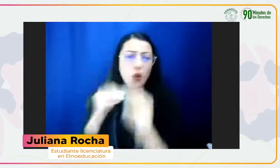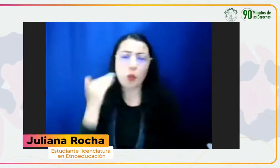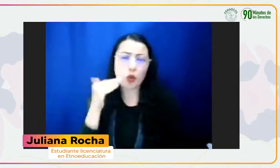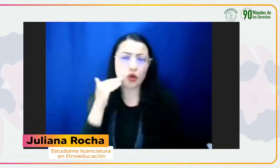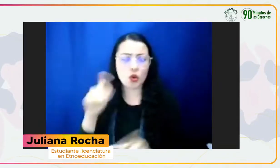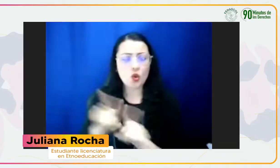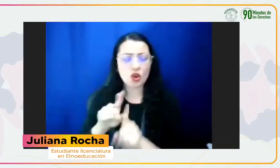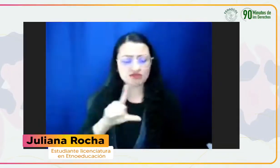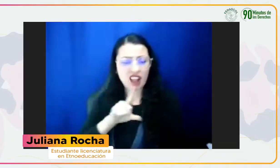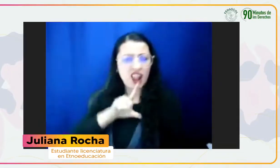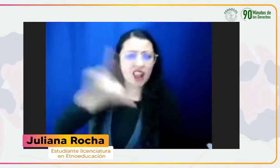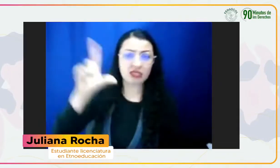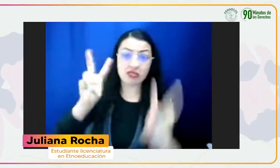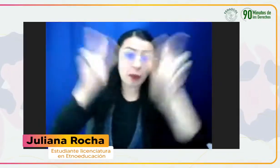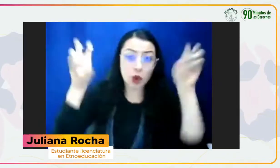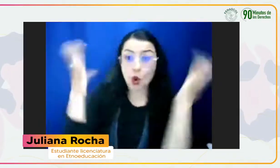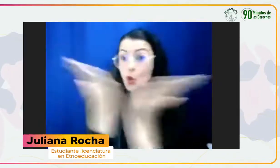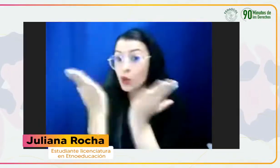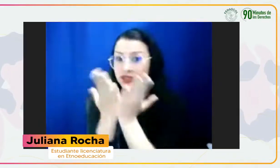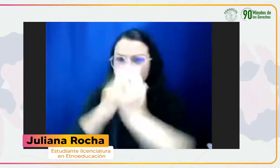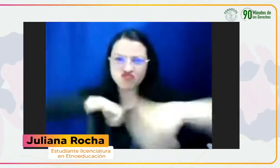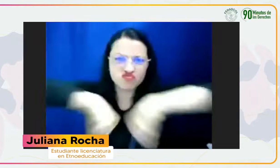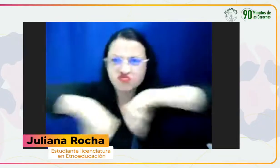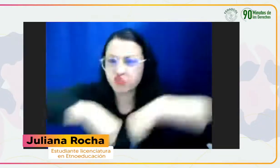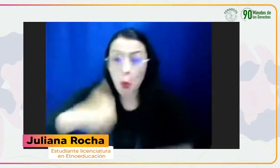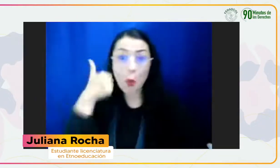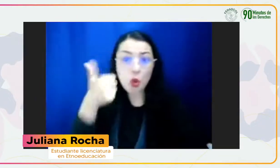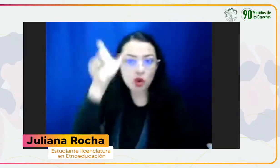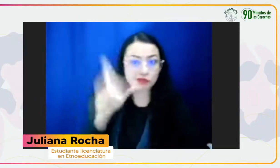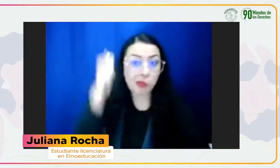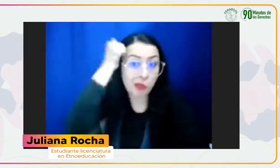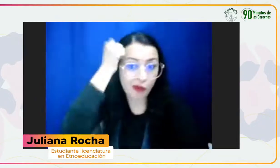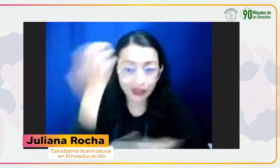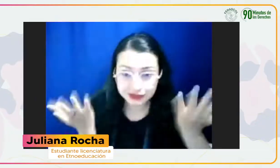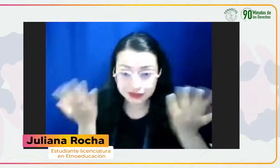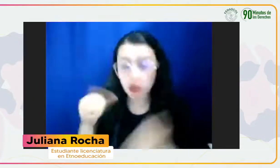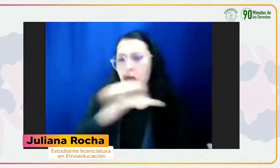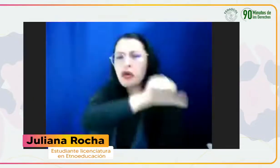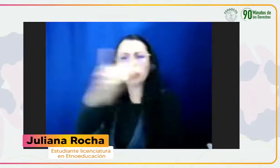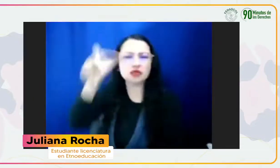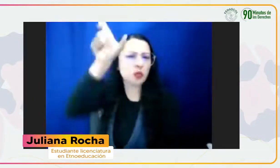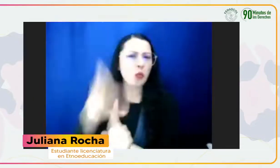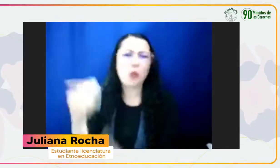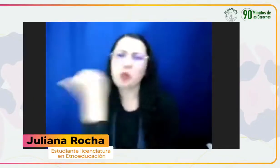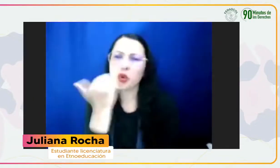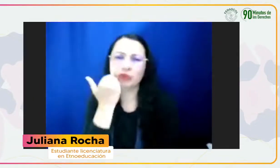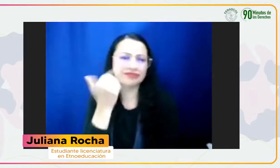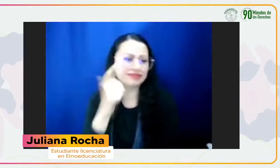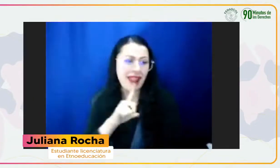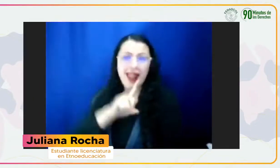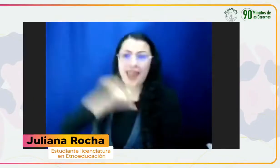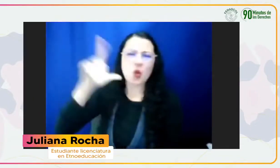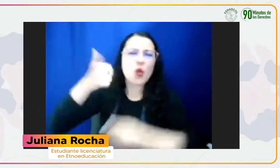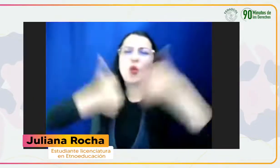eso se puede empoderar y depende del movimiento que se tenga. Es importante, digamos, las mujeres, no